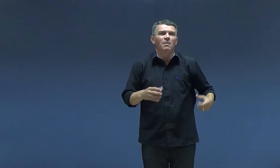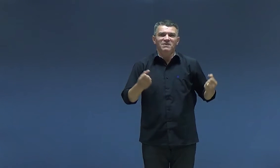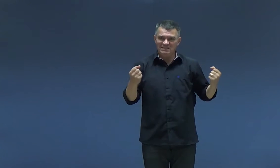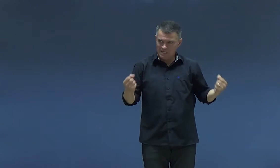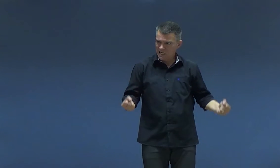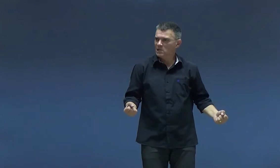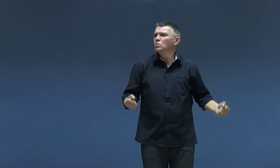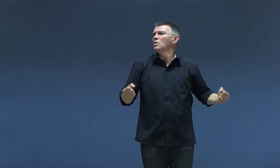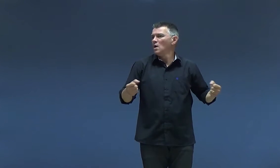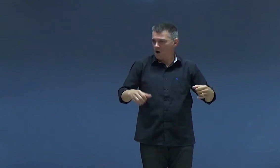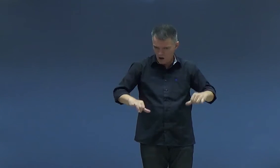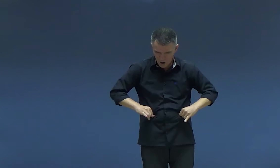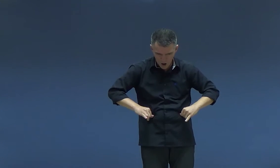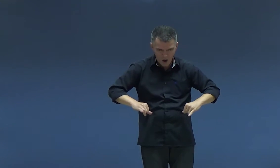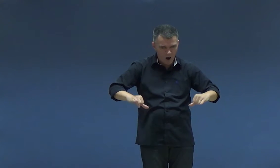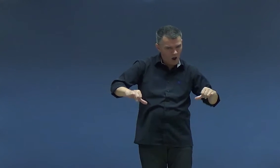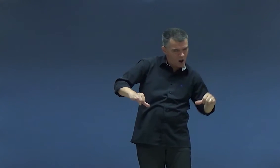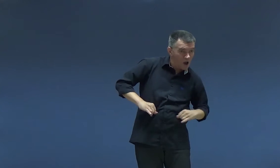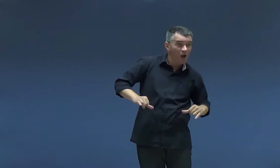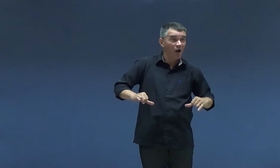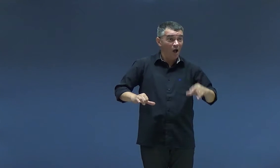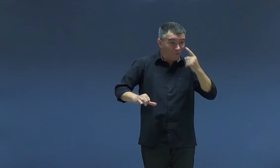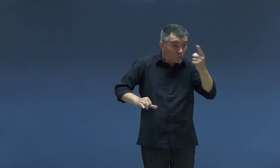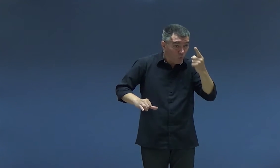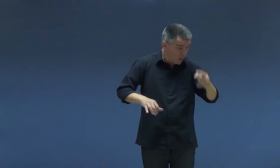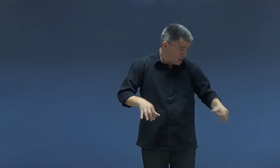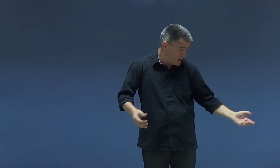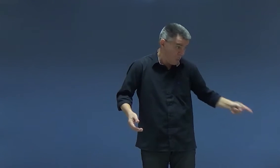difícil. É pesado, é sofrido.